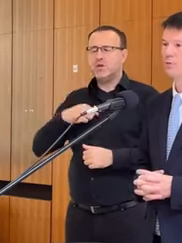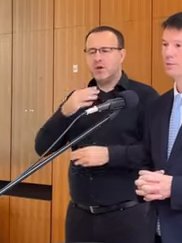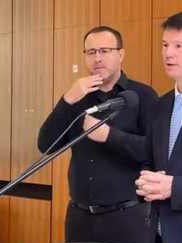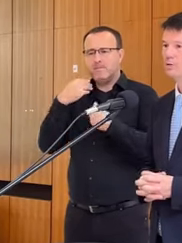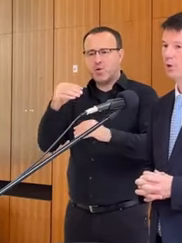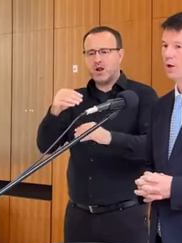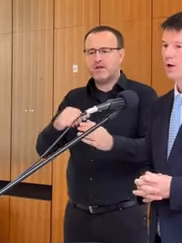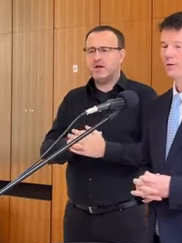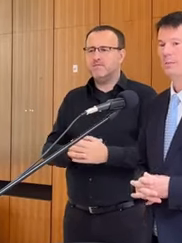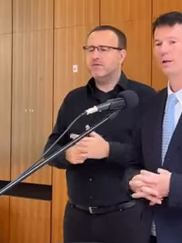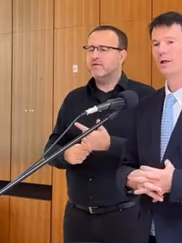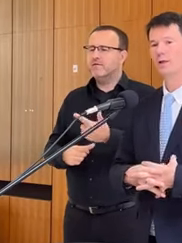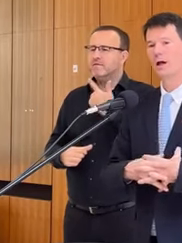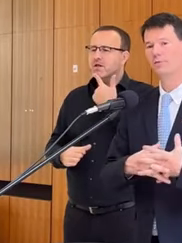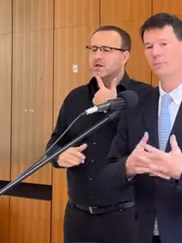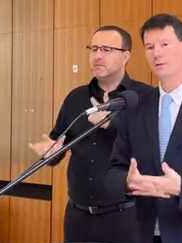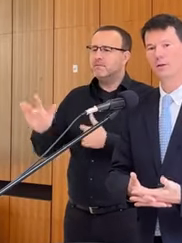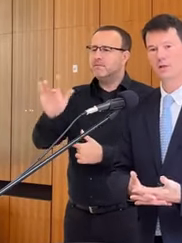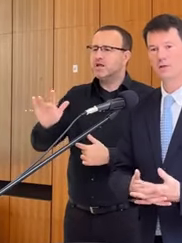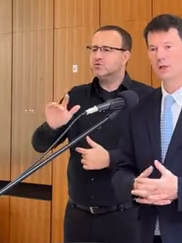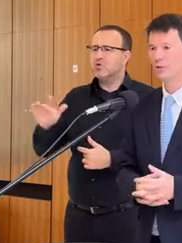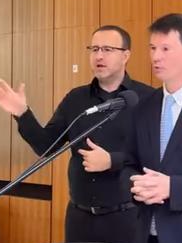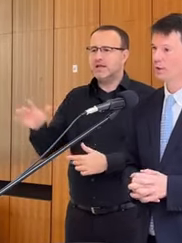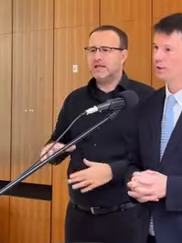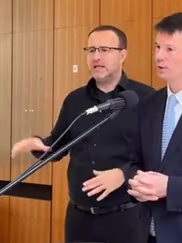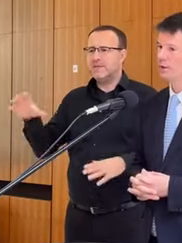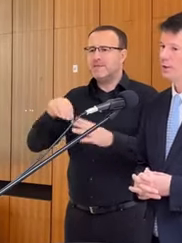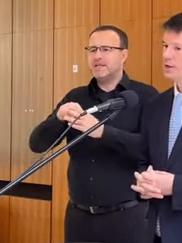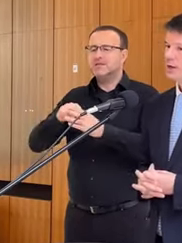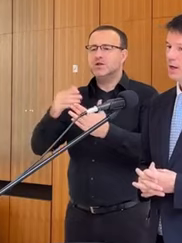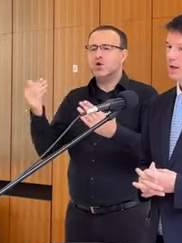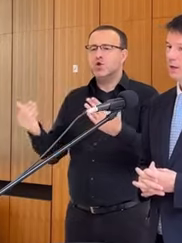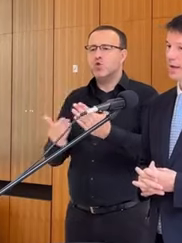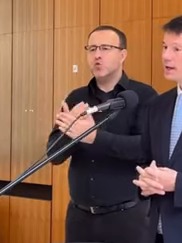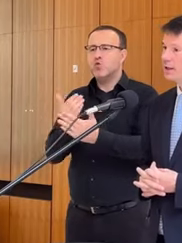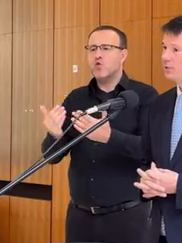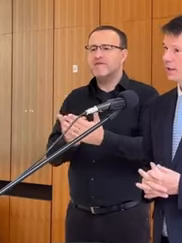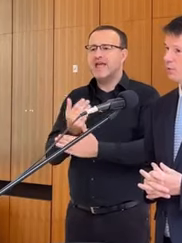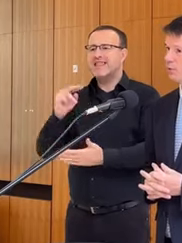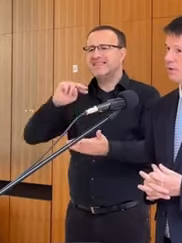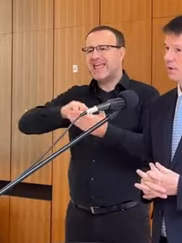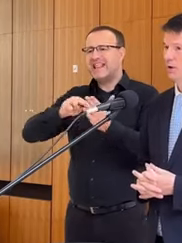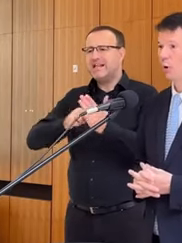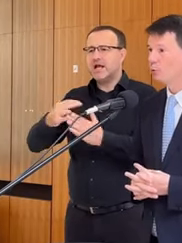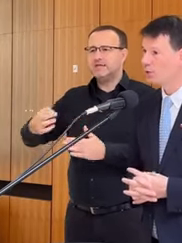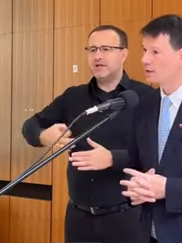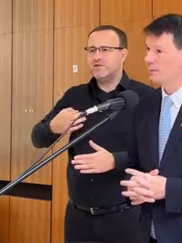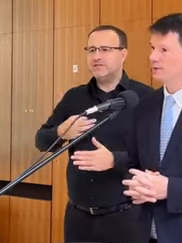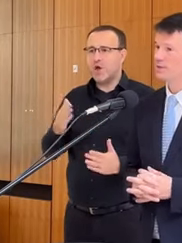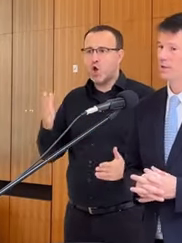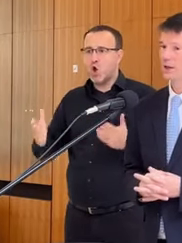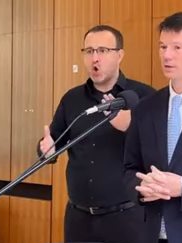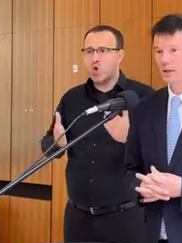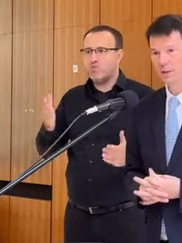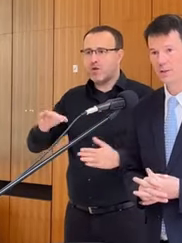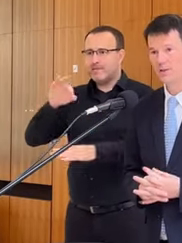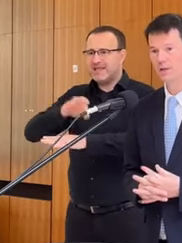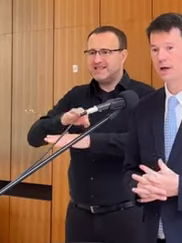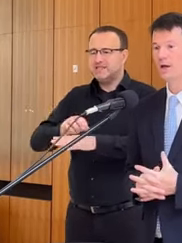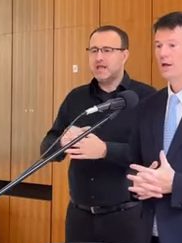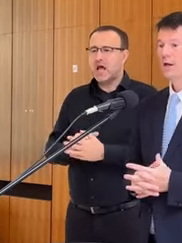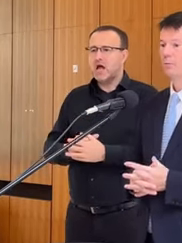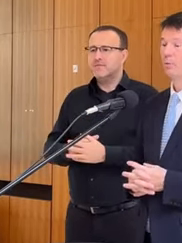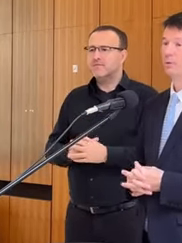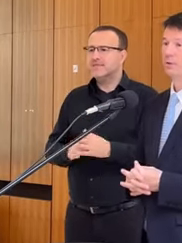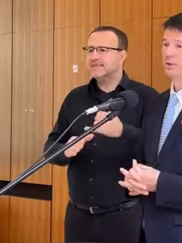vidíme obrovský priestor napríklad aj v implementácii inovovaných technik v zdravotníctve, robotická medicína,